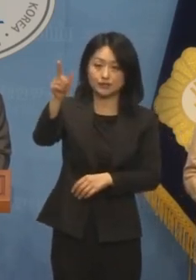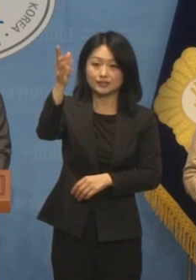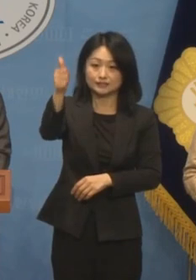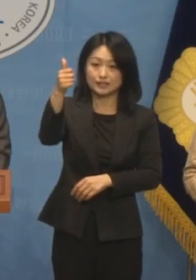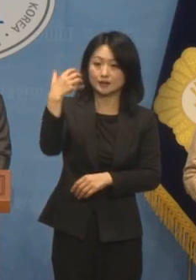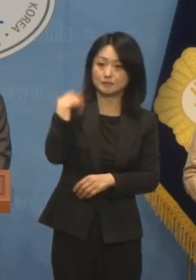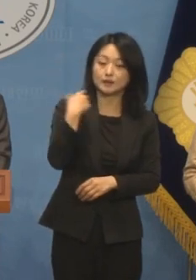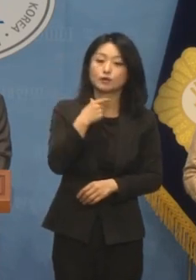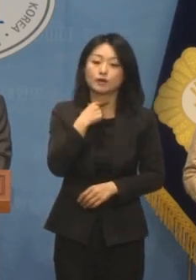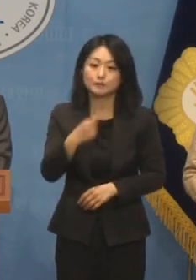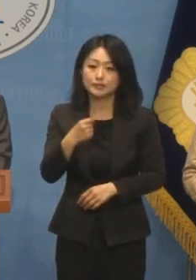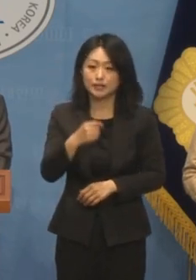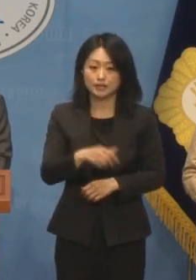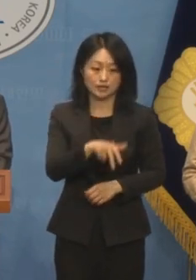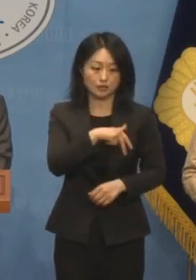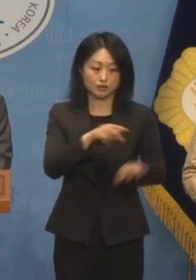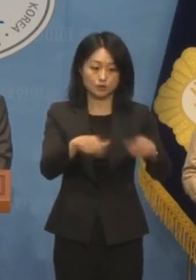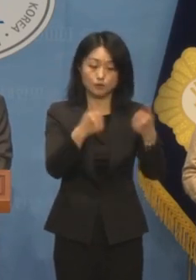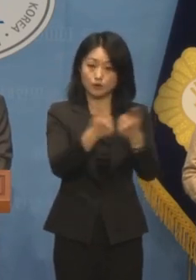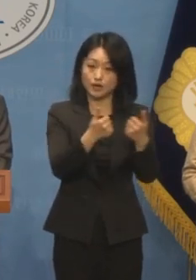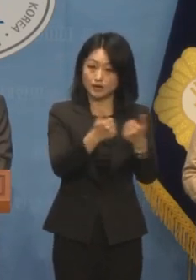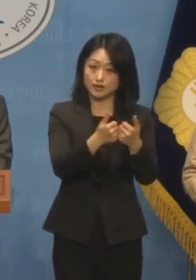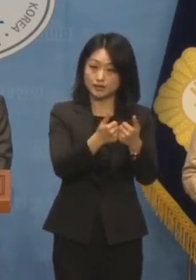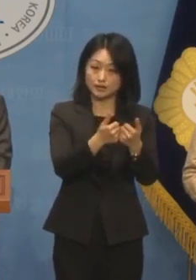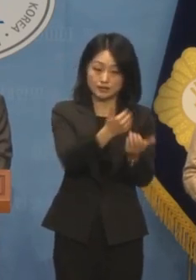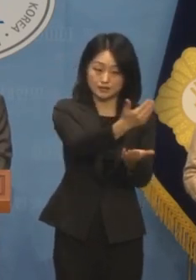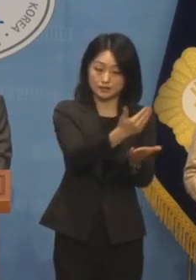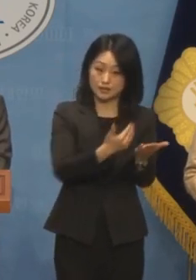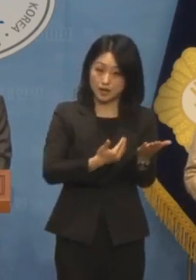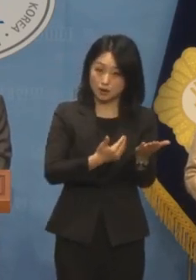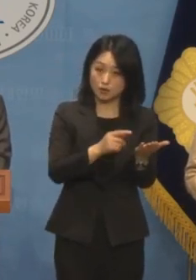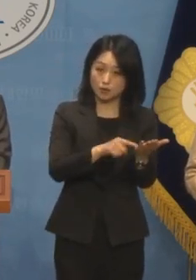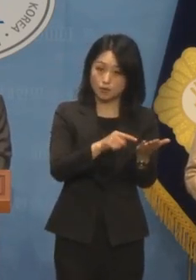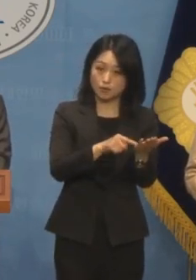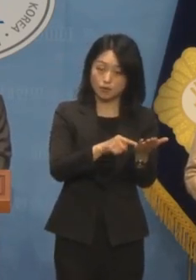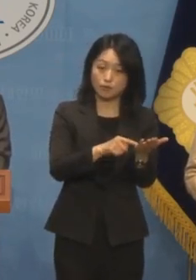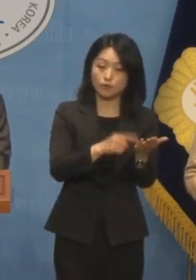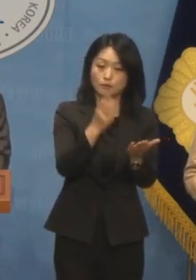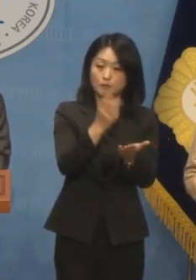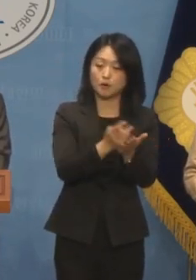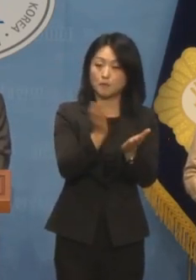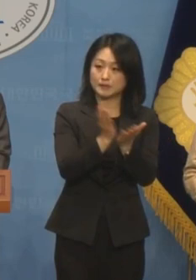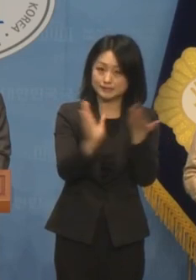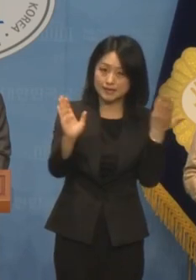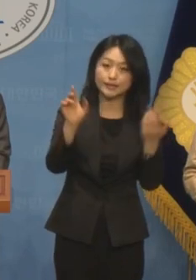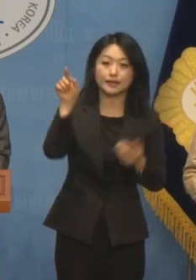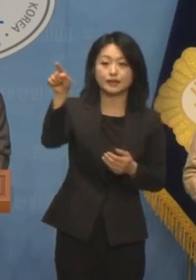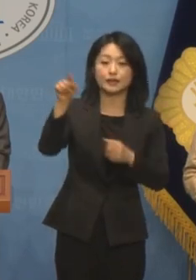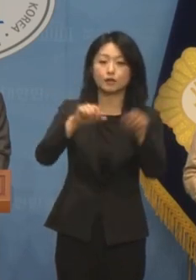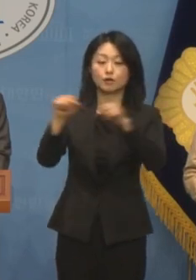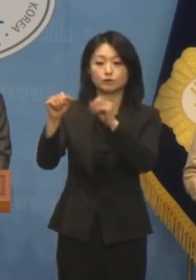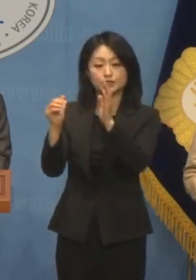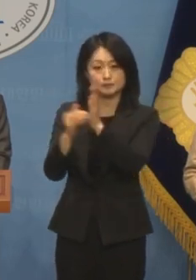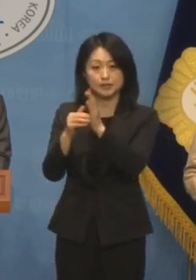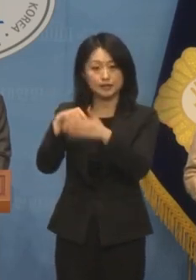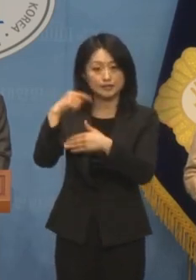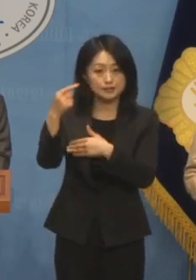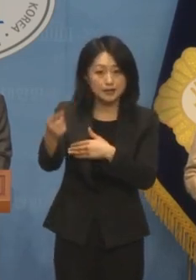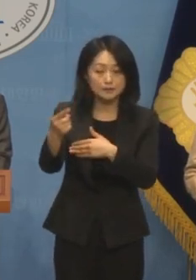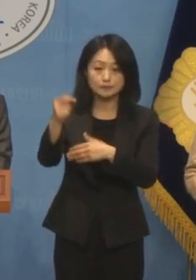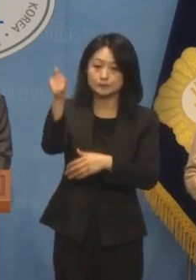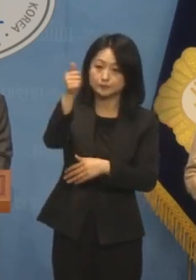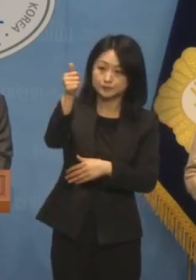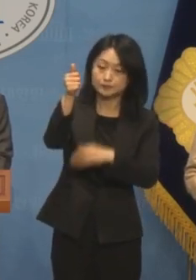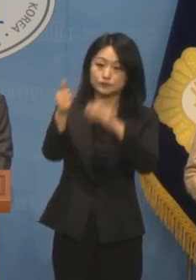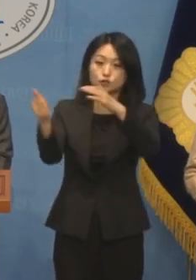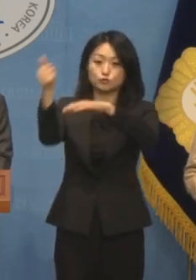이사회에서 총회에 상정한 위안을 의결하도록 한 정관을 명백히 위반하는 행위였습니다. 이후 대표에